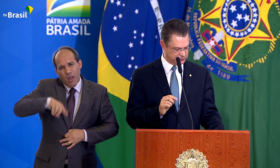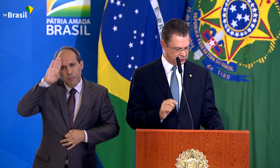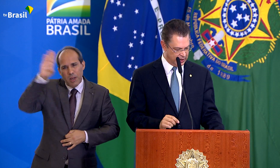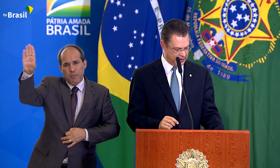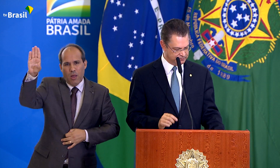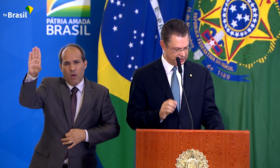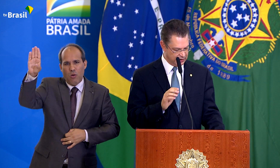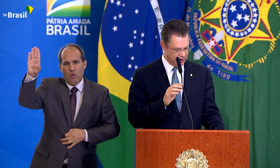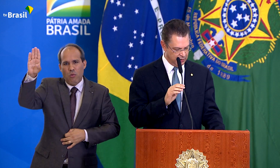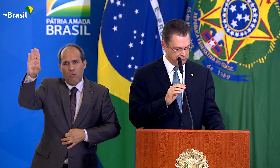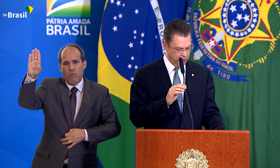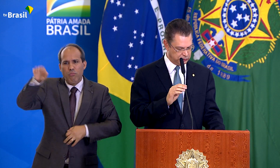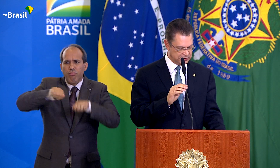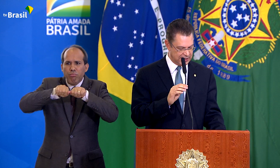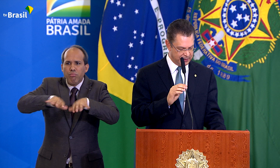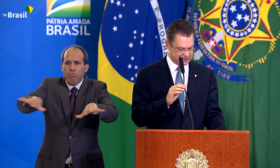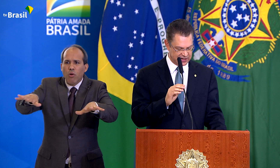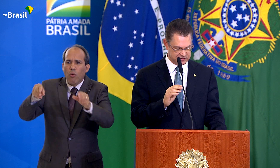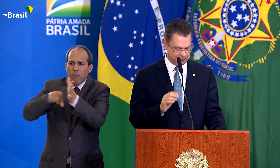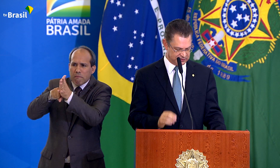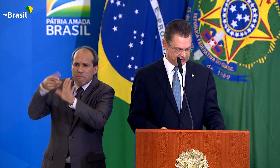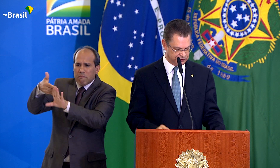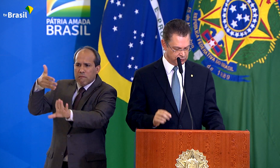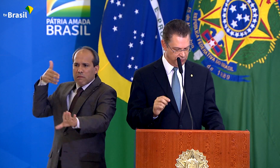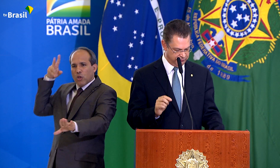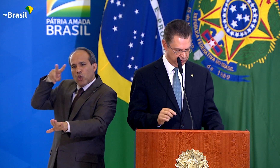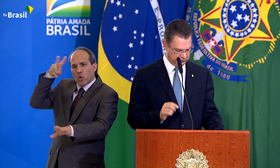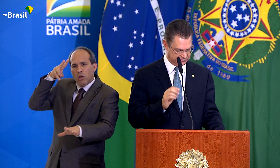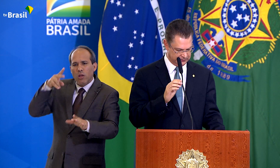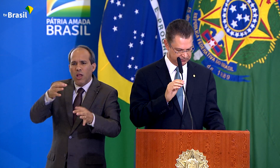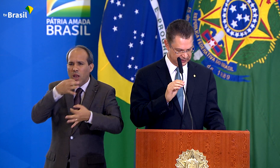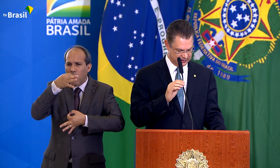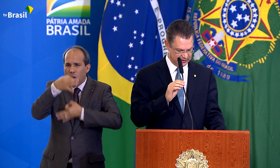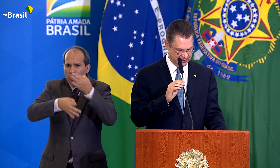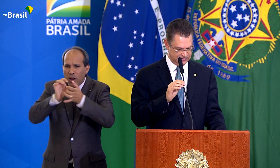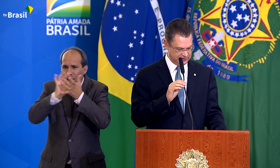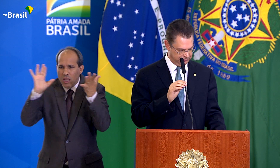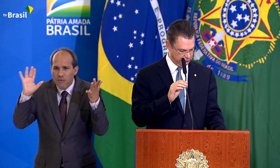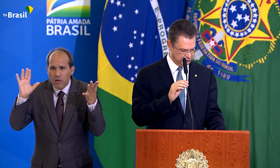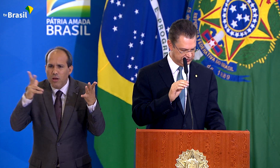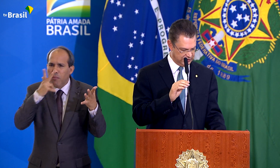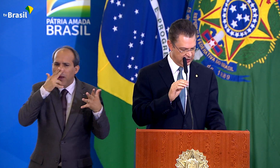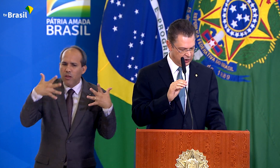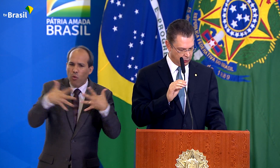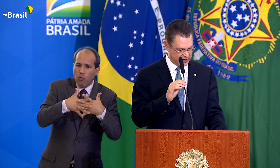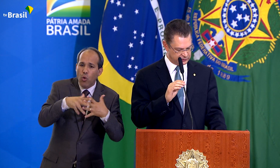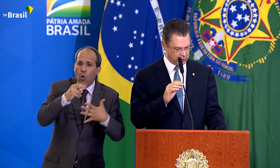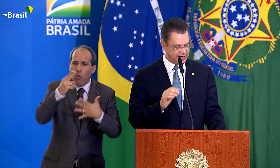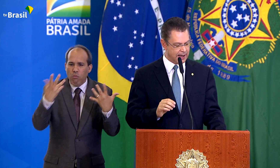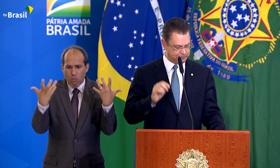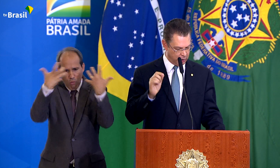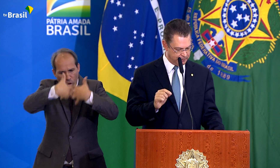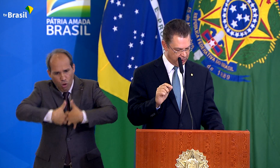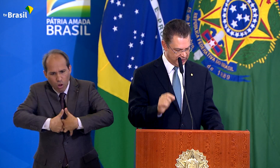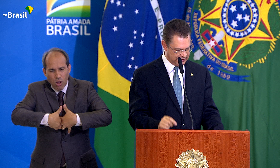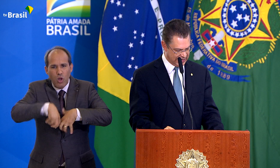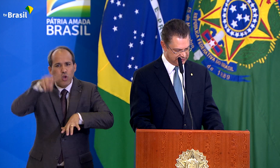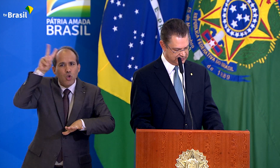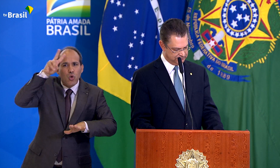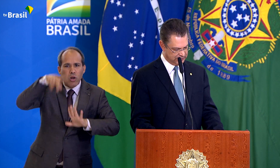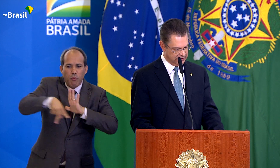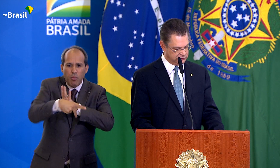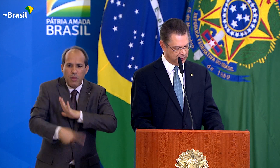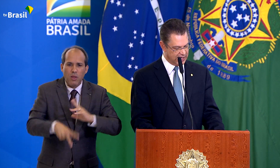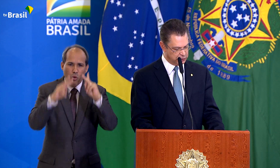analisando a história muito da liberdade de expressão se confunde e se funde com a história da própria